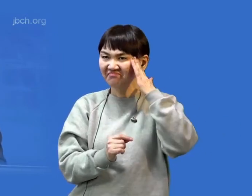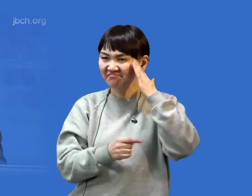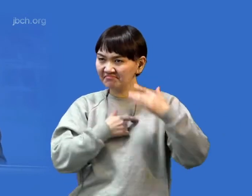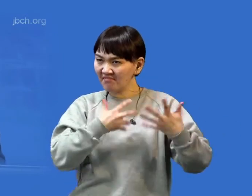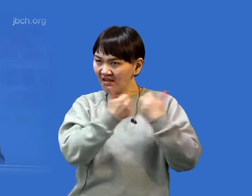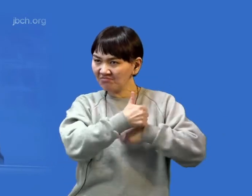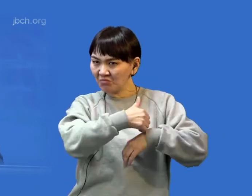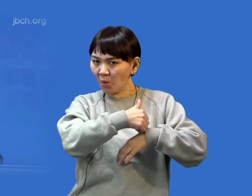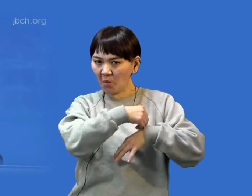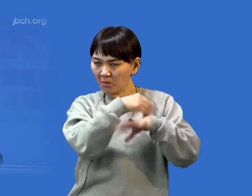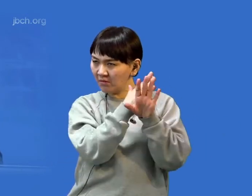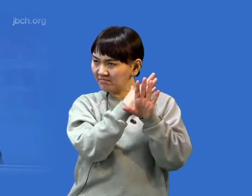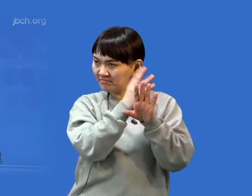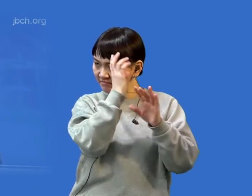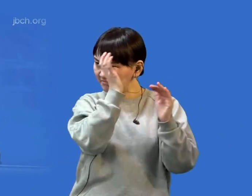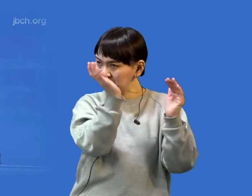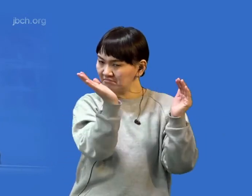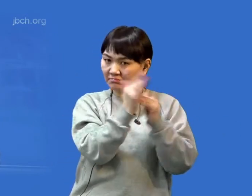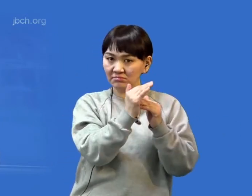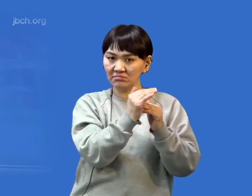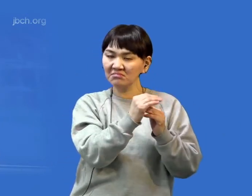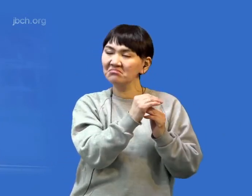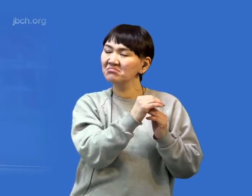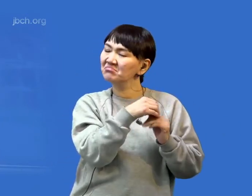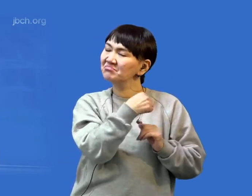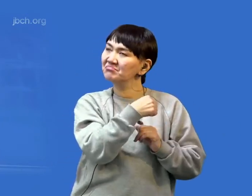Тэгээд гүтгэгч гэж байна.